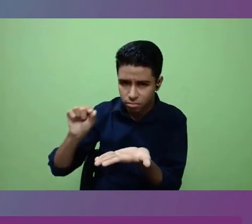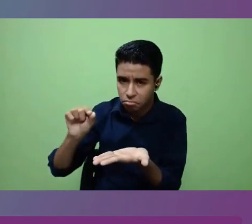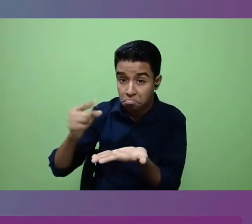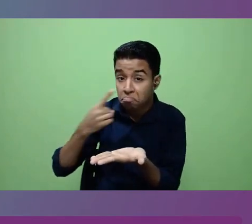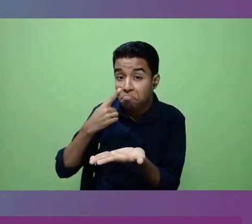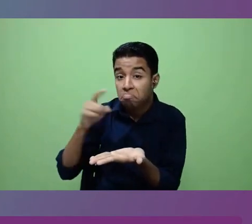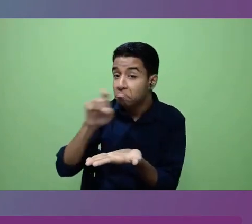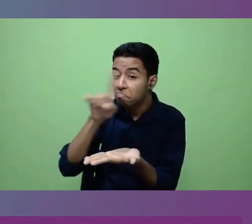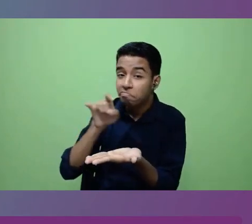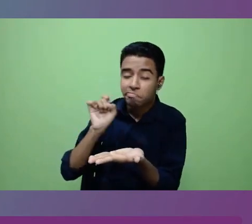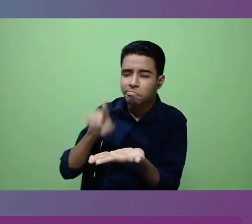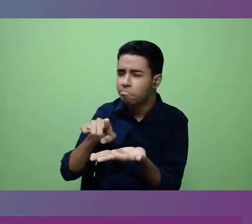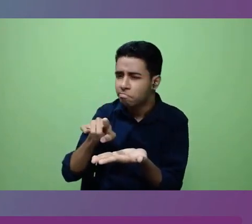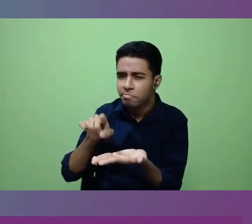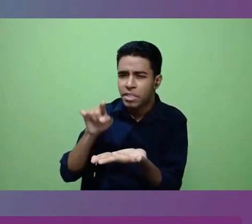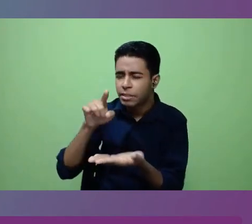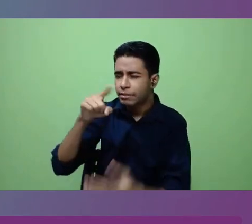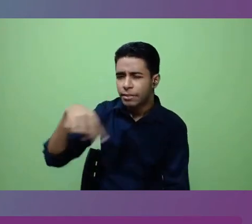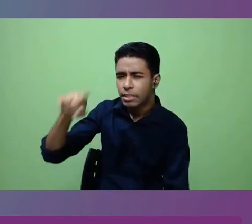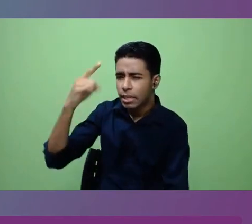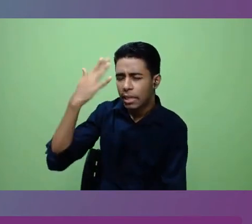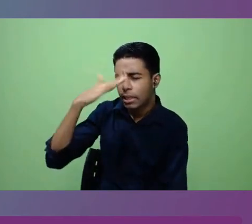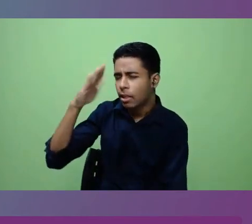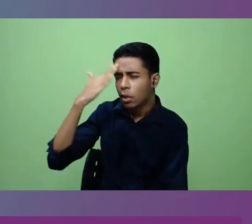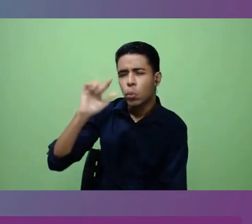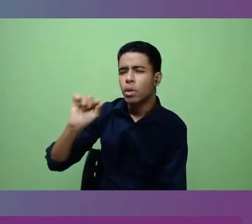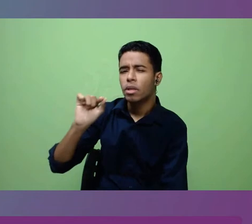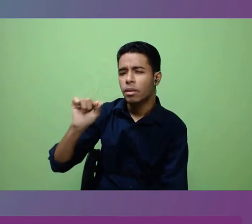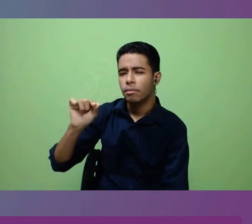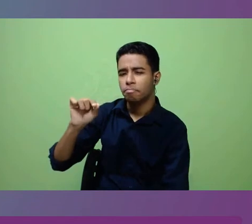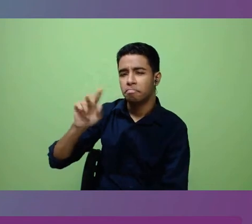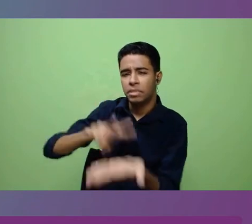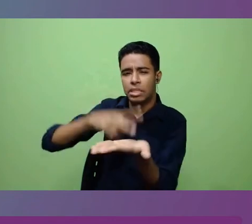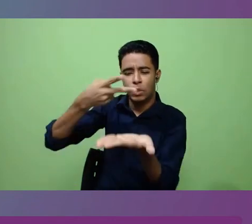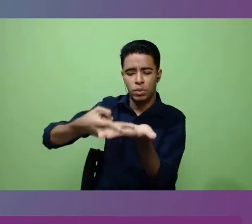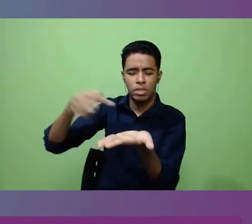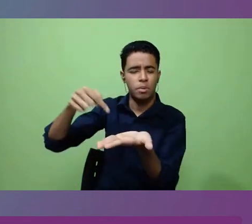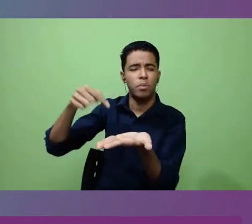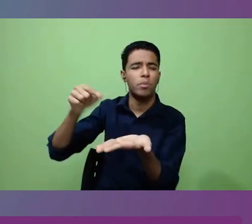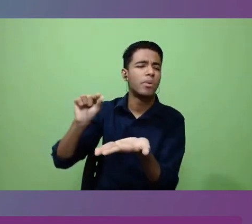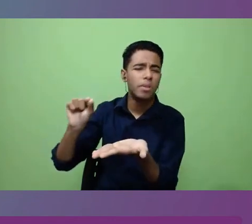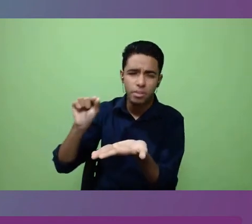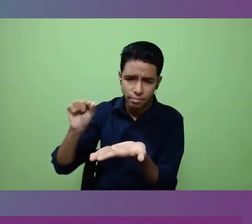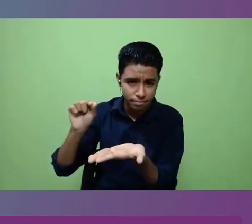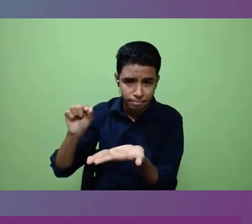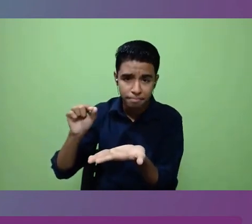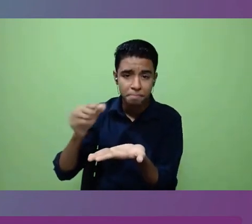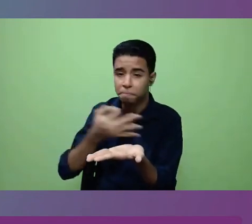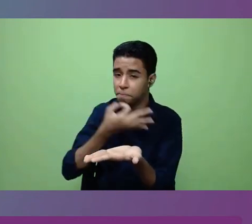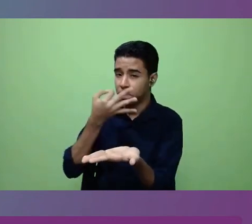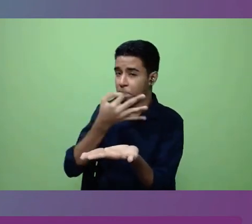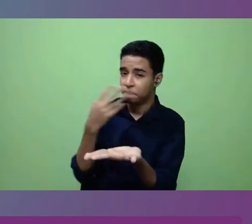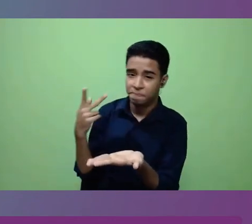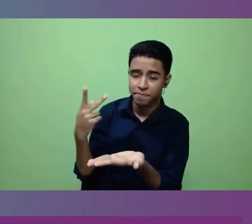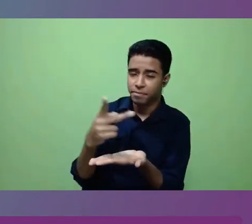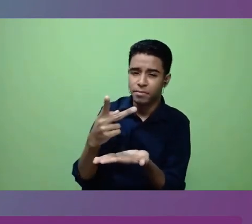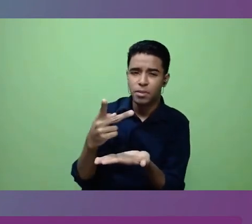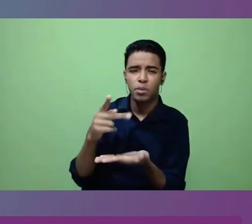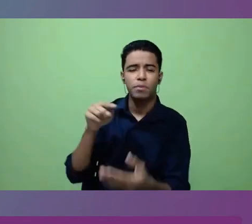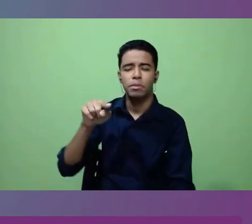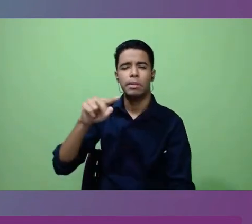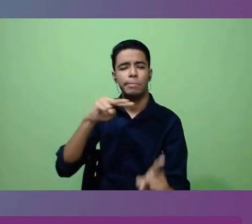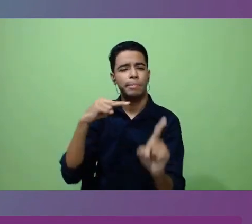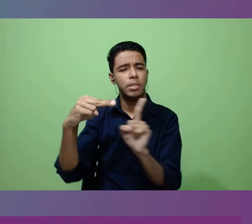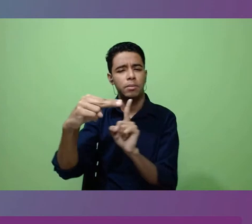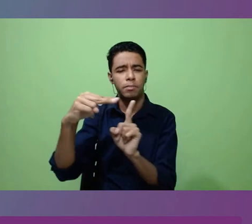como tradução? O que você acha que é tradução? De que forma você entende a